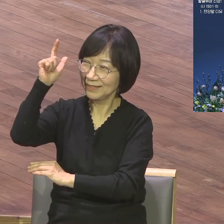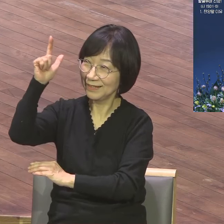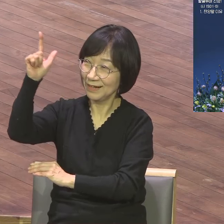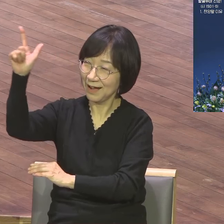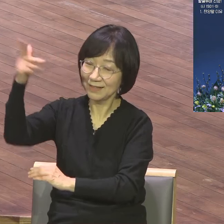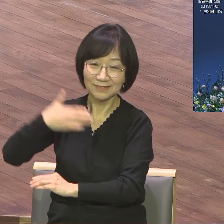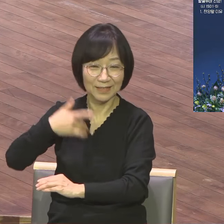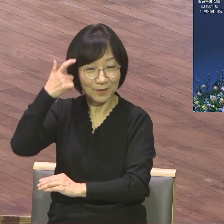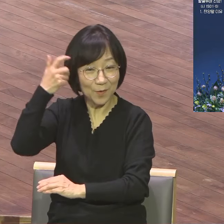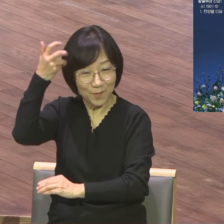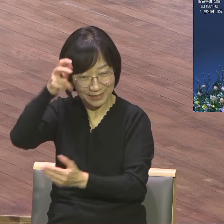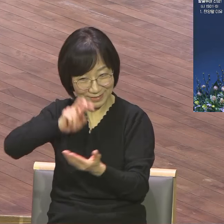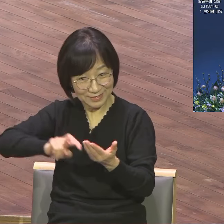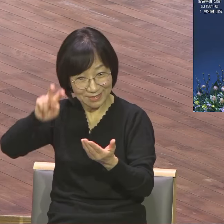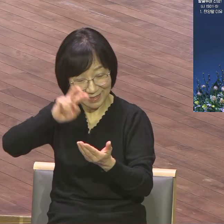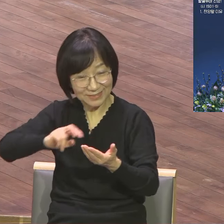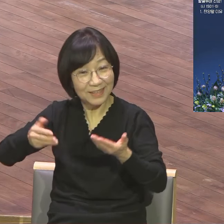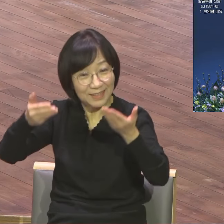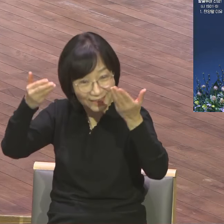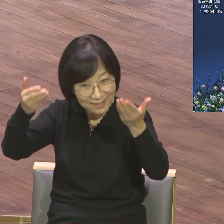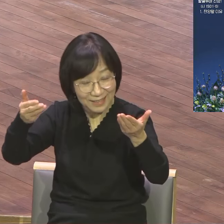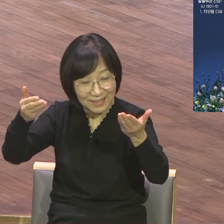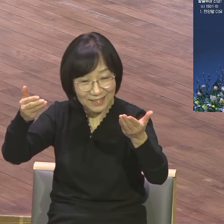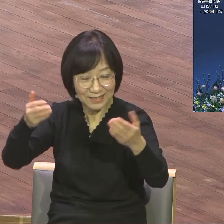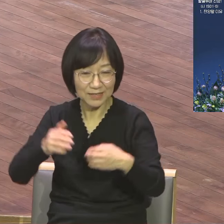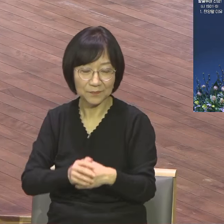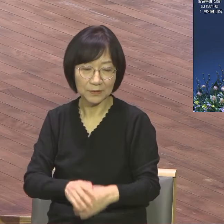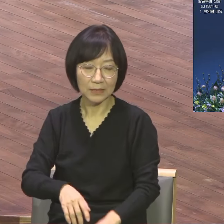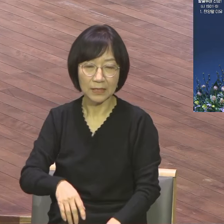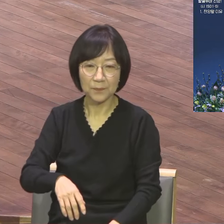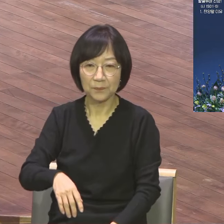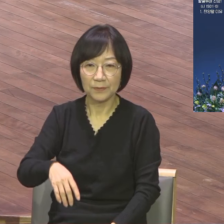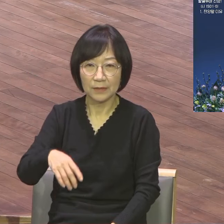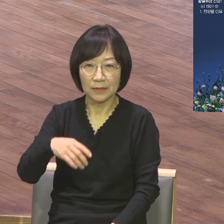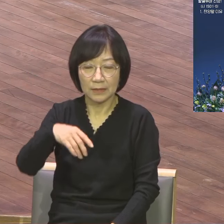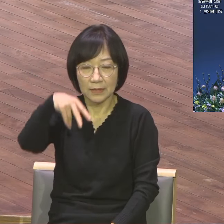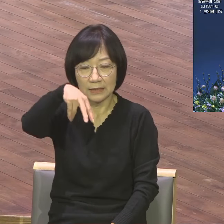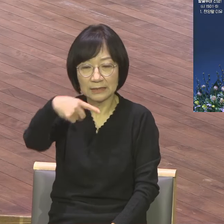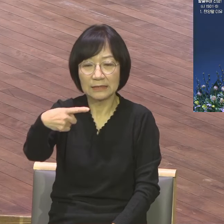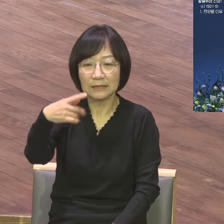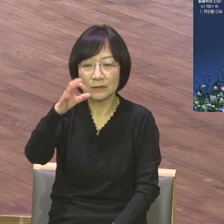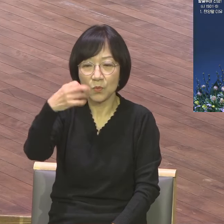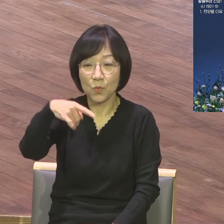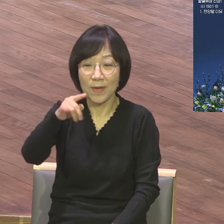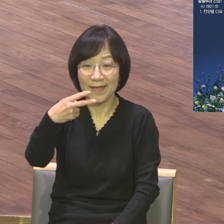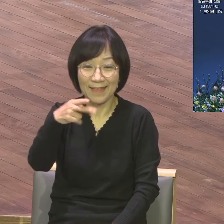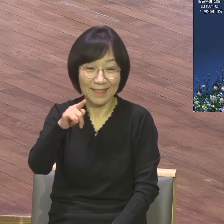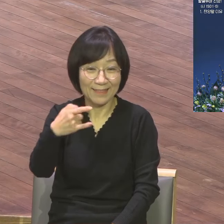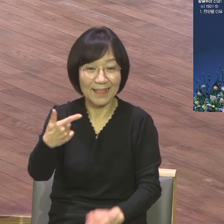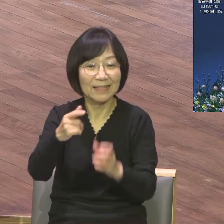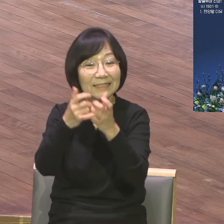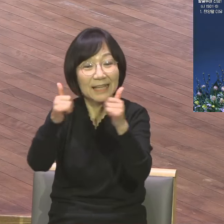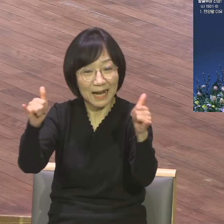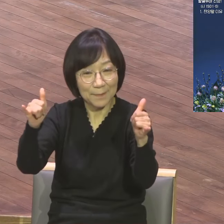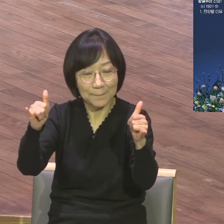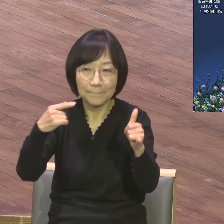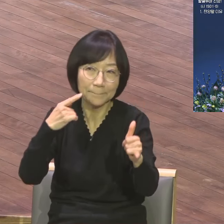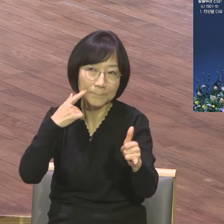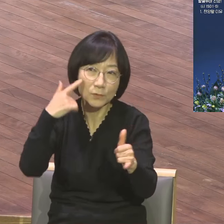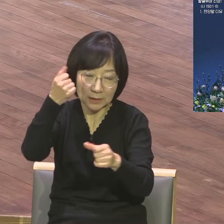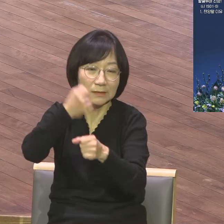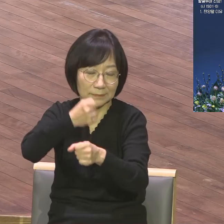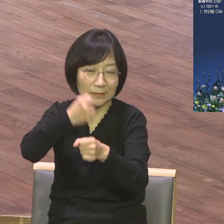주님의 높고 위대하심. 이 찬송가는요 스웨덴의 칼 구스타프 보베리라는 목사님